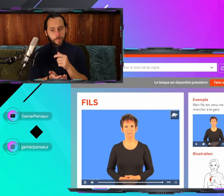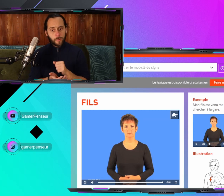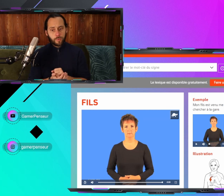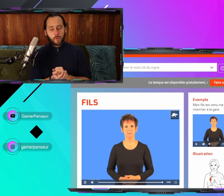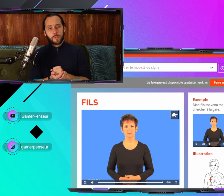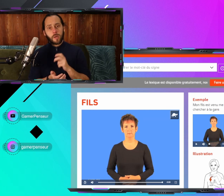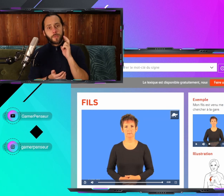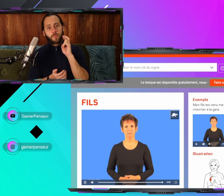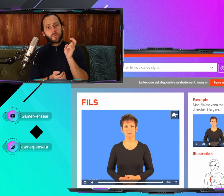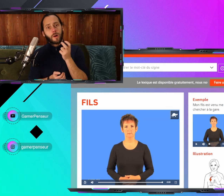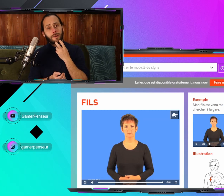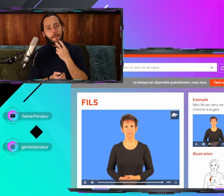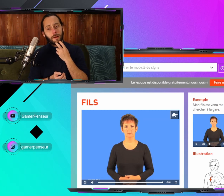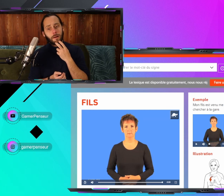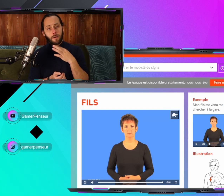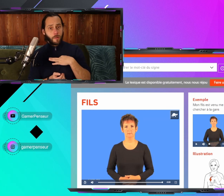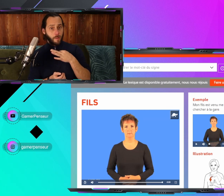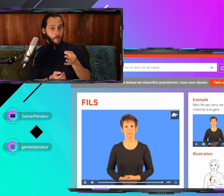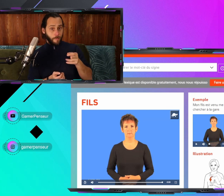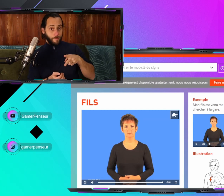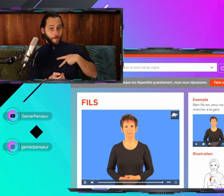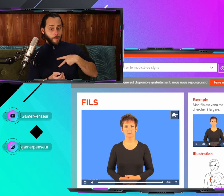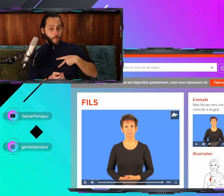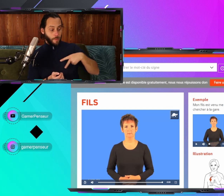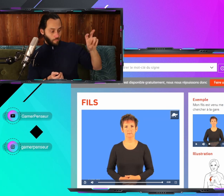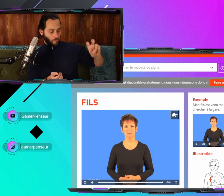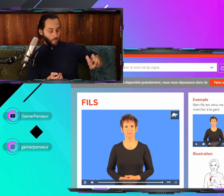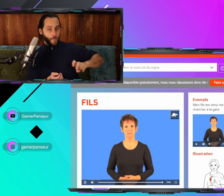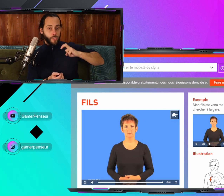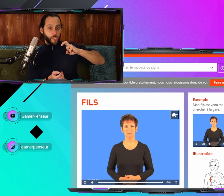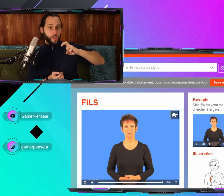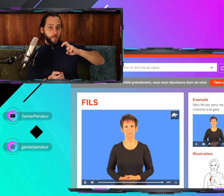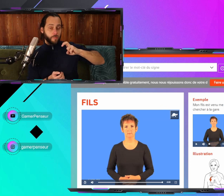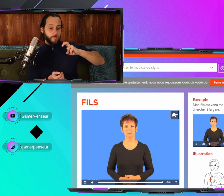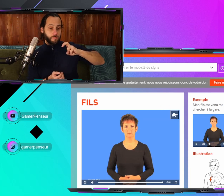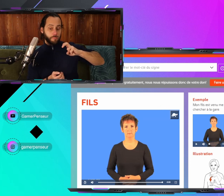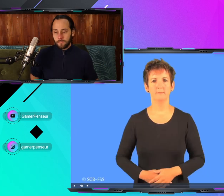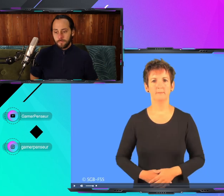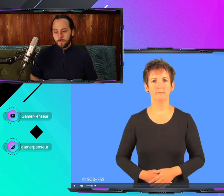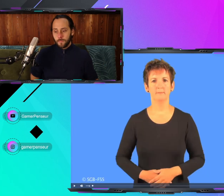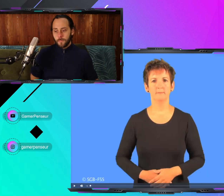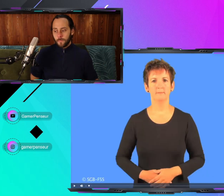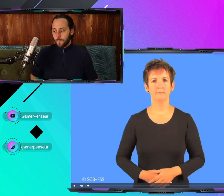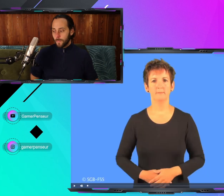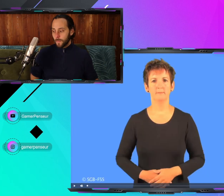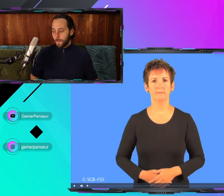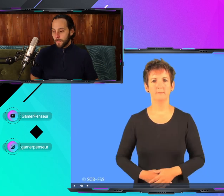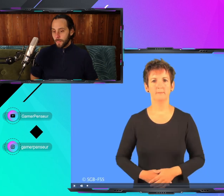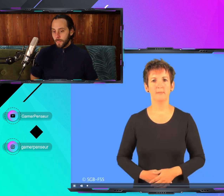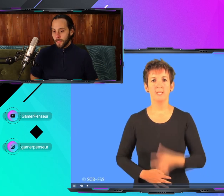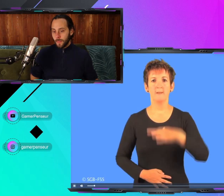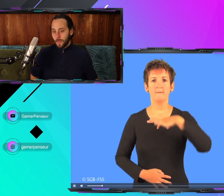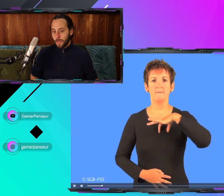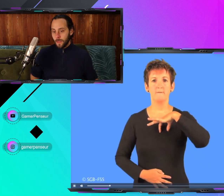Ouais, peut-être plutôt comme ça. Peut-être plutôt à la gare fils Pi chercher.